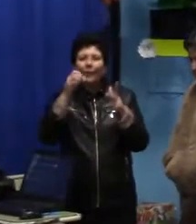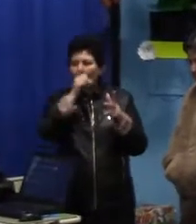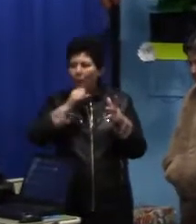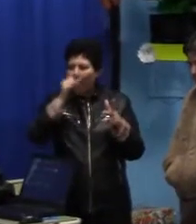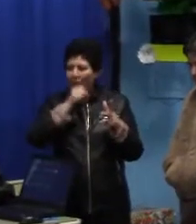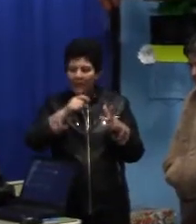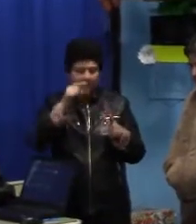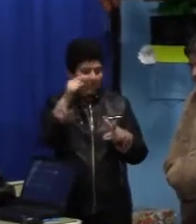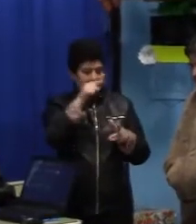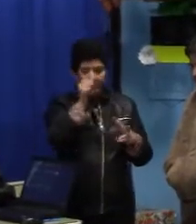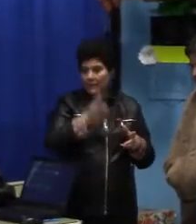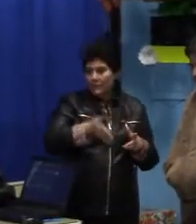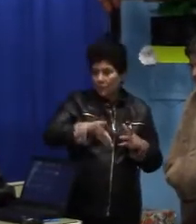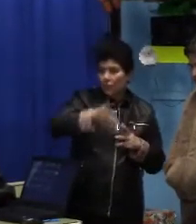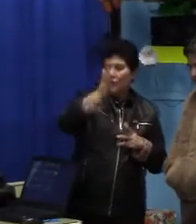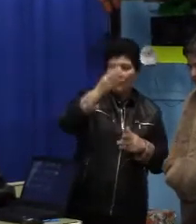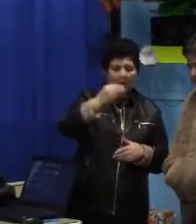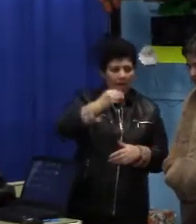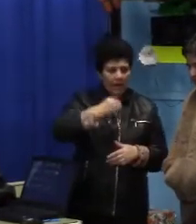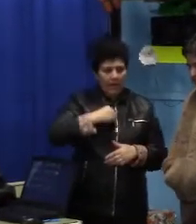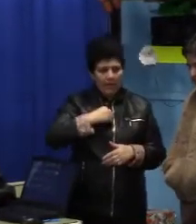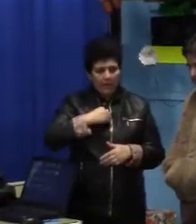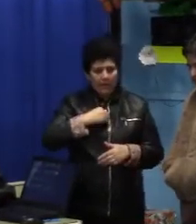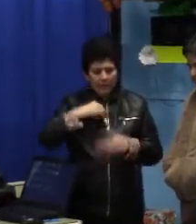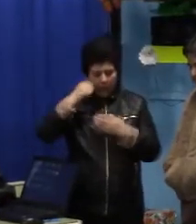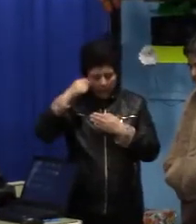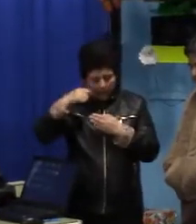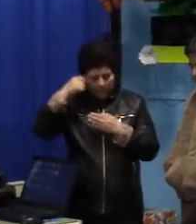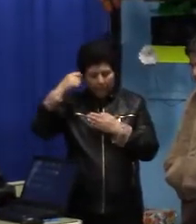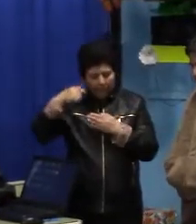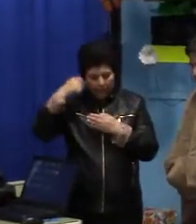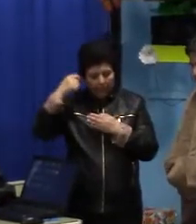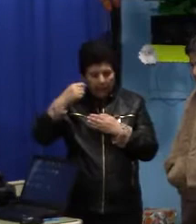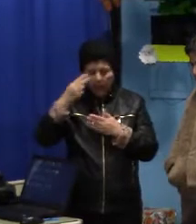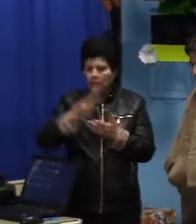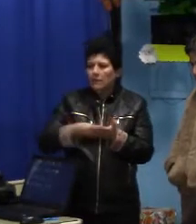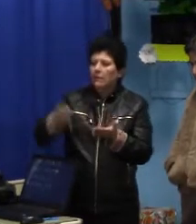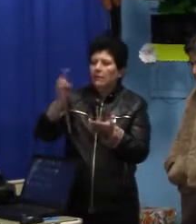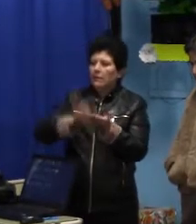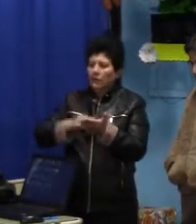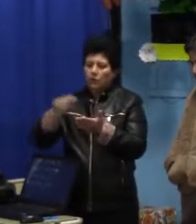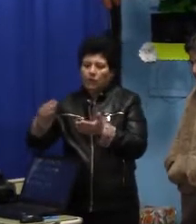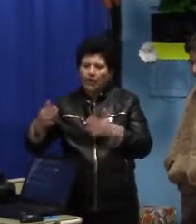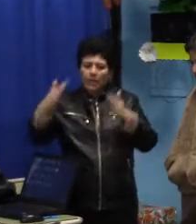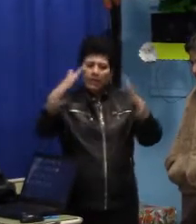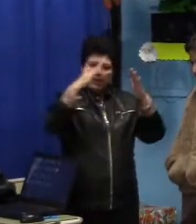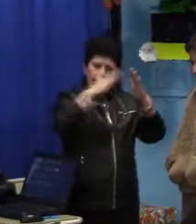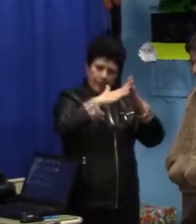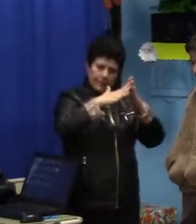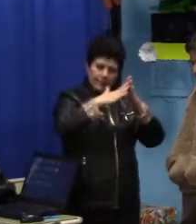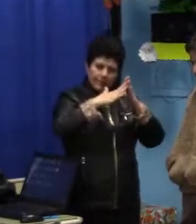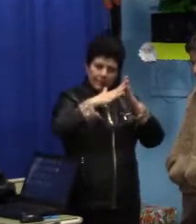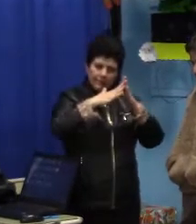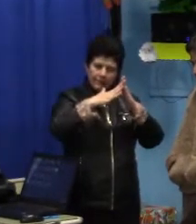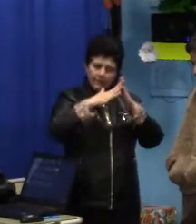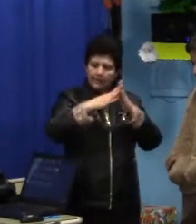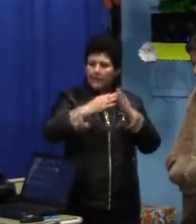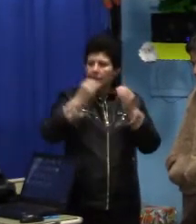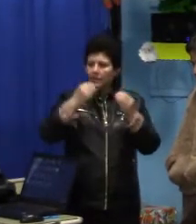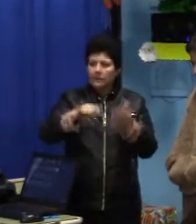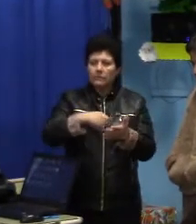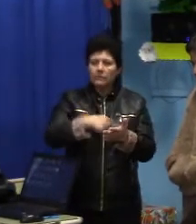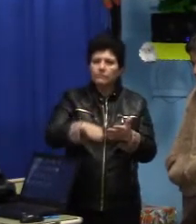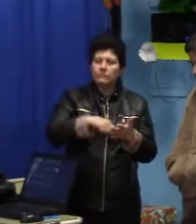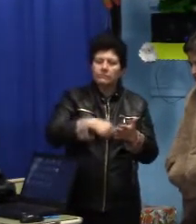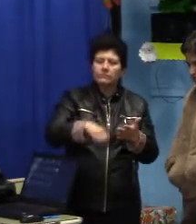clase, tiene que grabar, tiene que volver a la casa y tiene que hacer